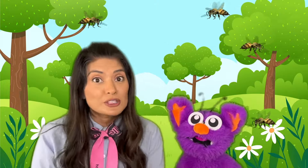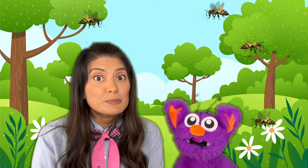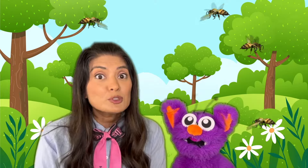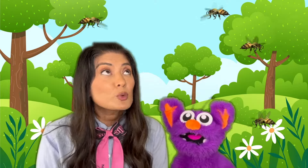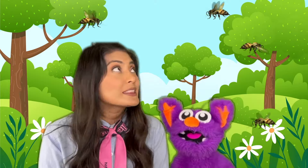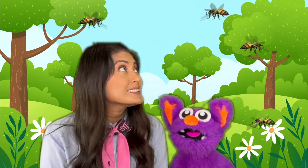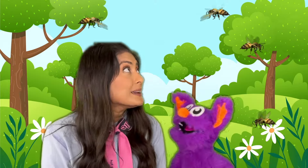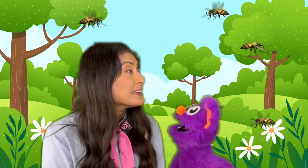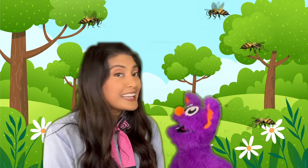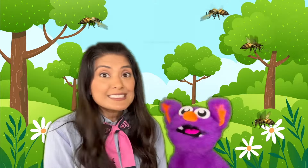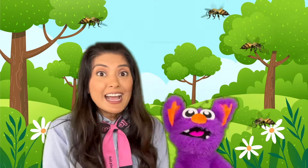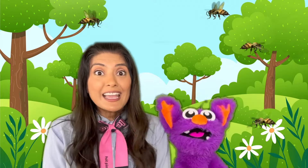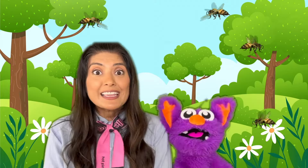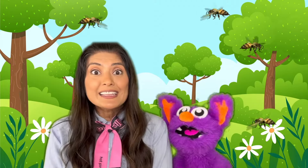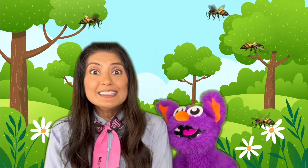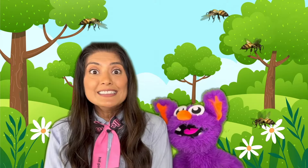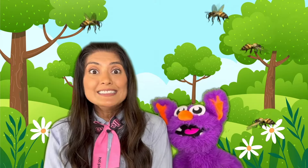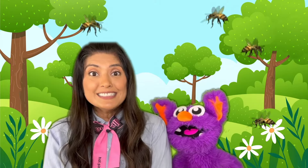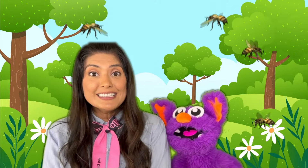Contemos cuántas abejas hay. ¿Sí?